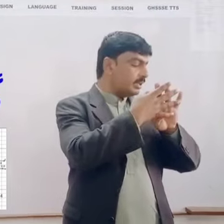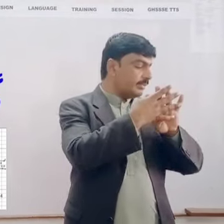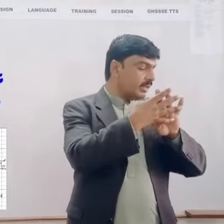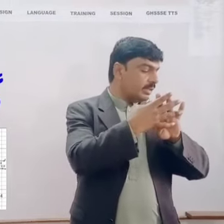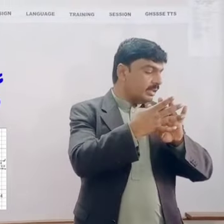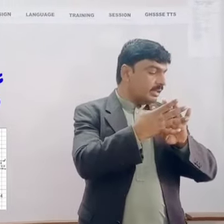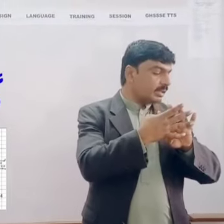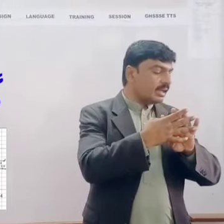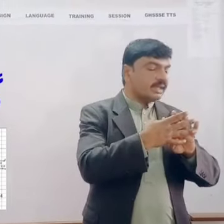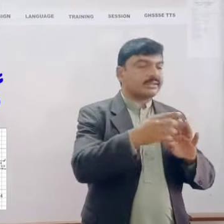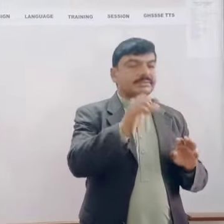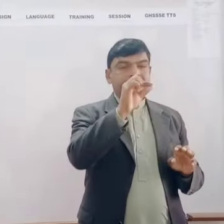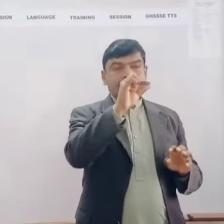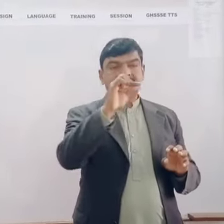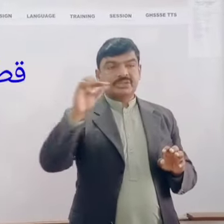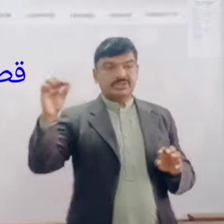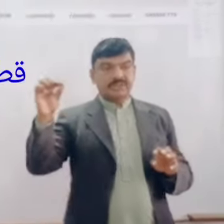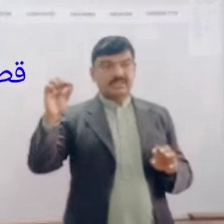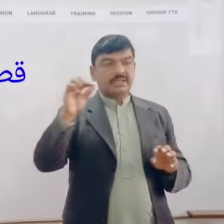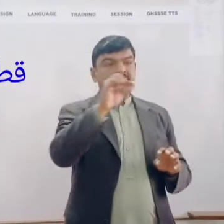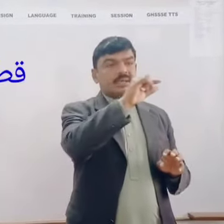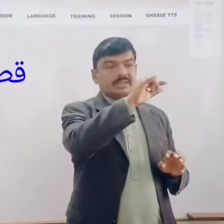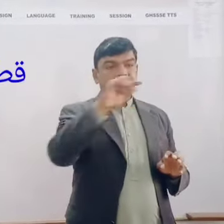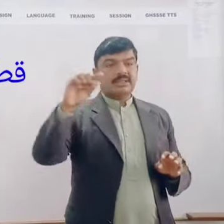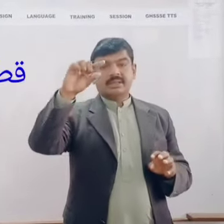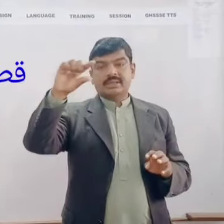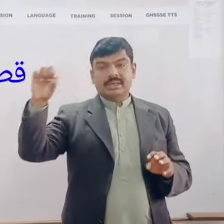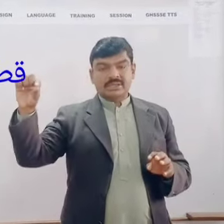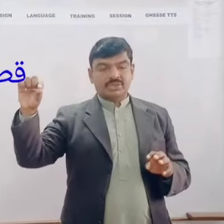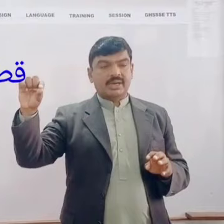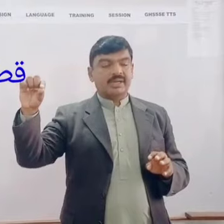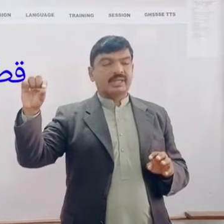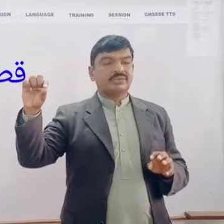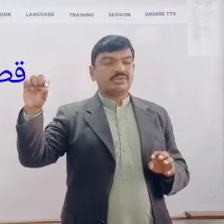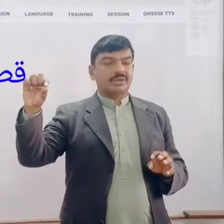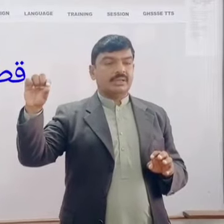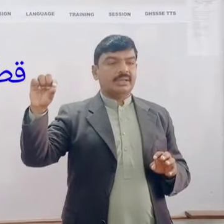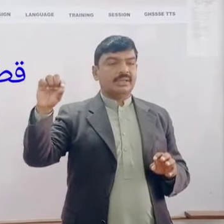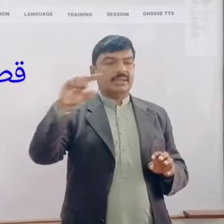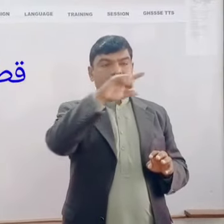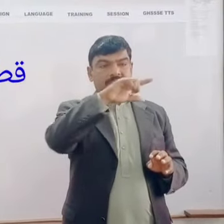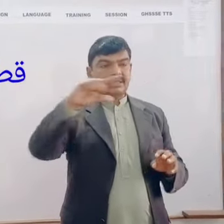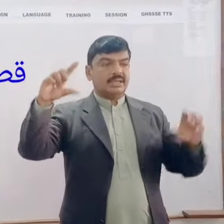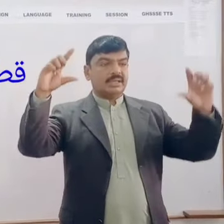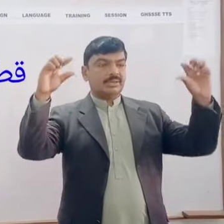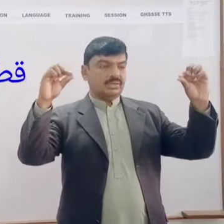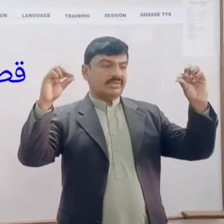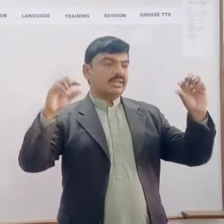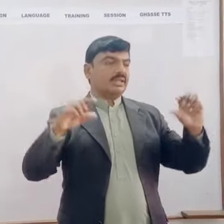था। किताखत, सीधी लाइन, ऐसे शुआ कर देंगे वो शुआ बन जाएगी, ऐसे करके दोनों तरफ कर देंगे